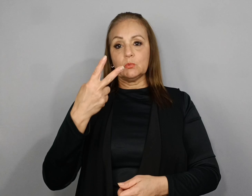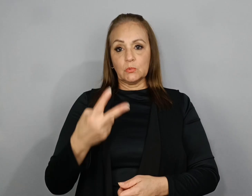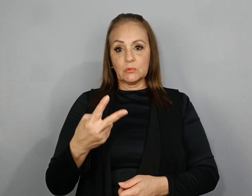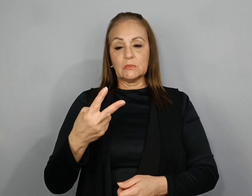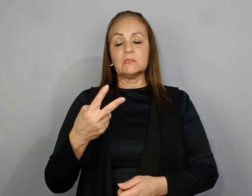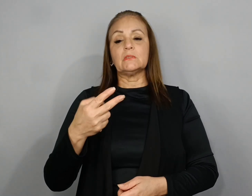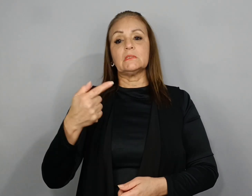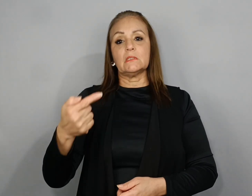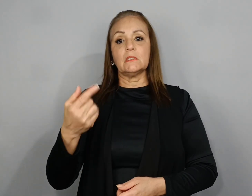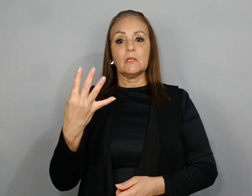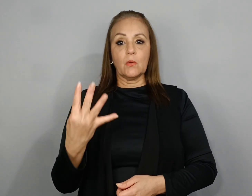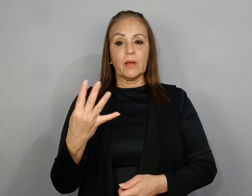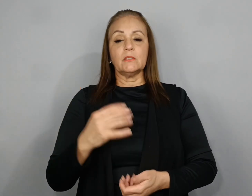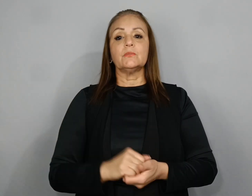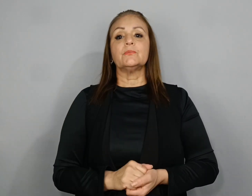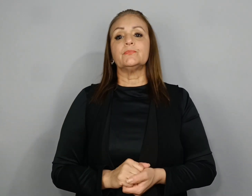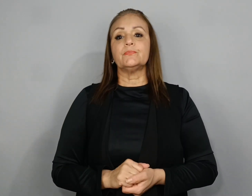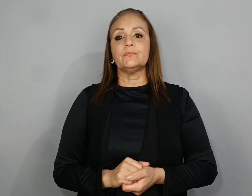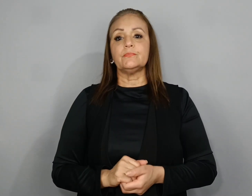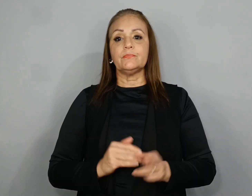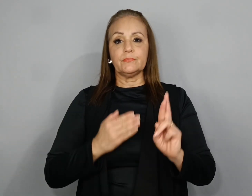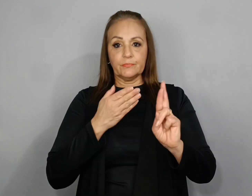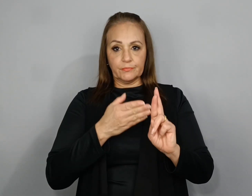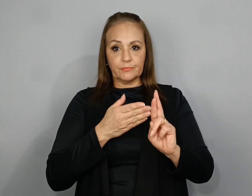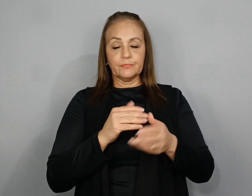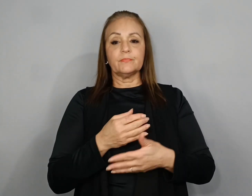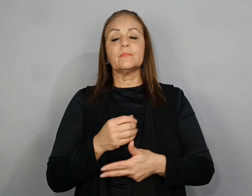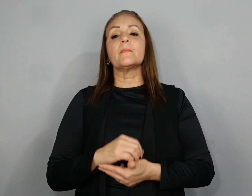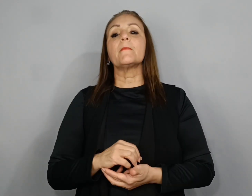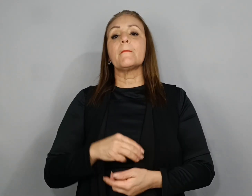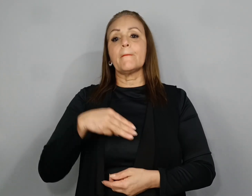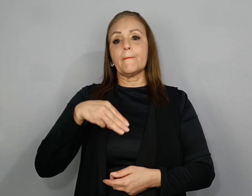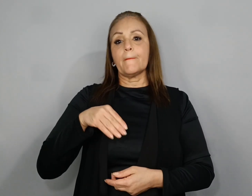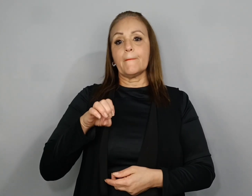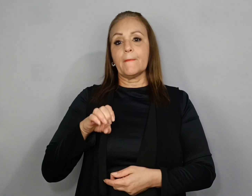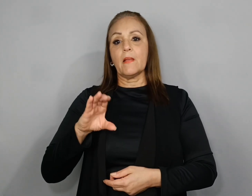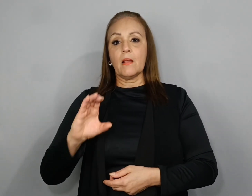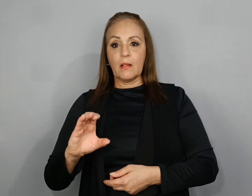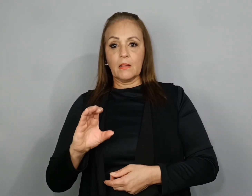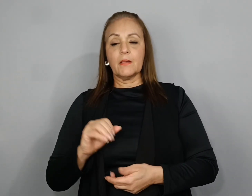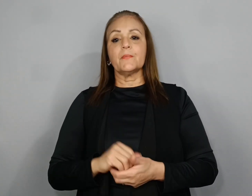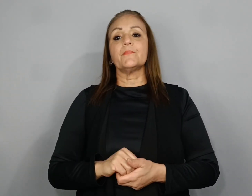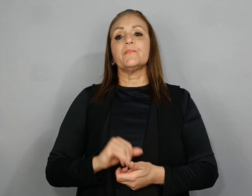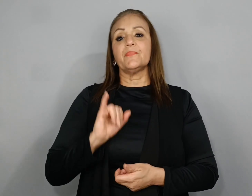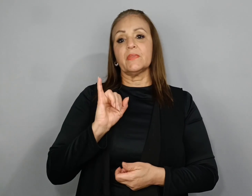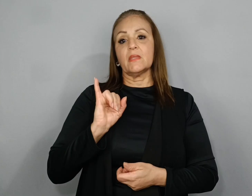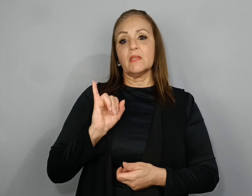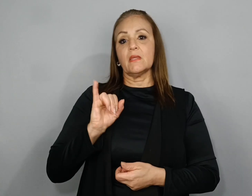3.274. Fonte MEC, INEP,